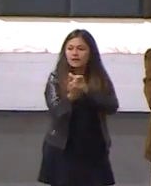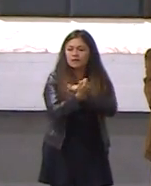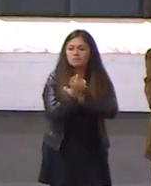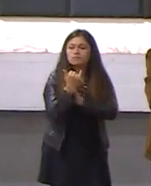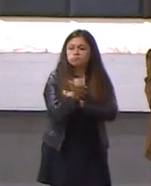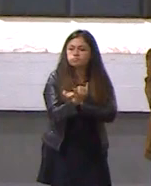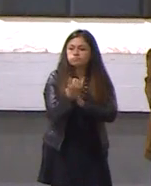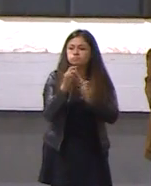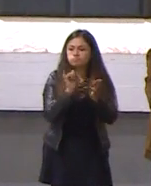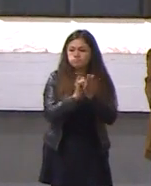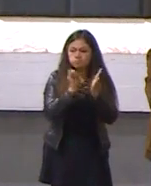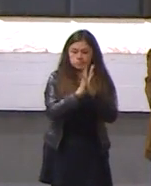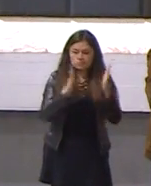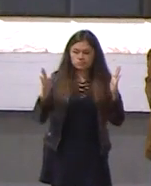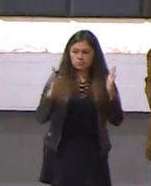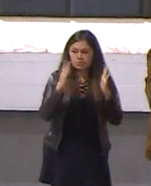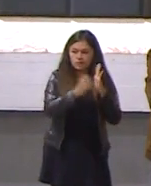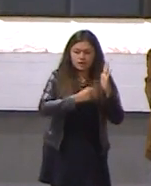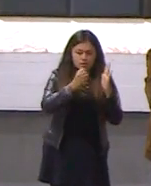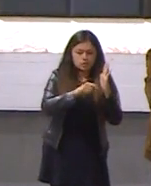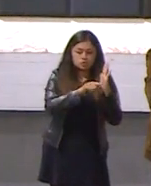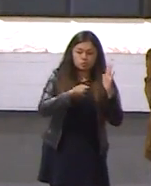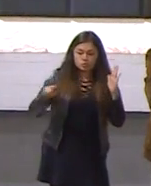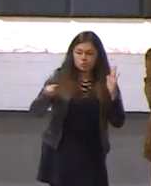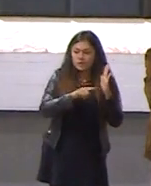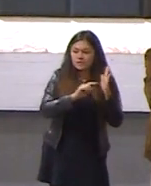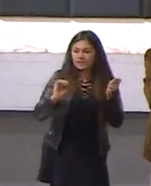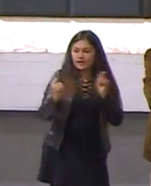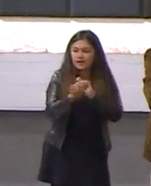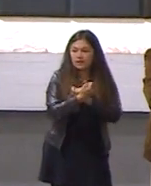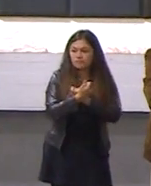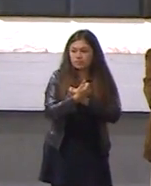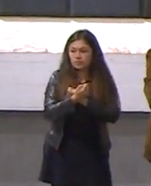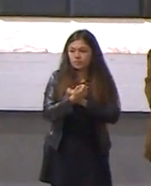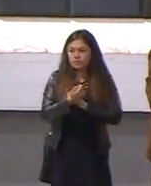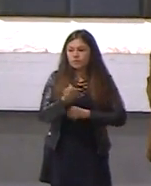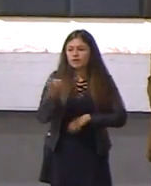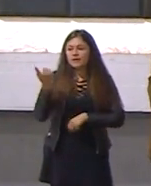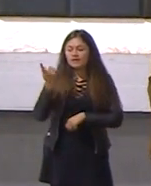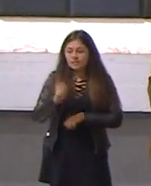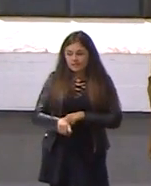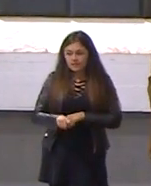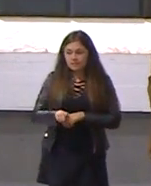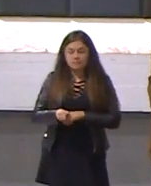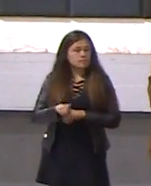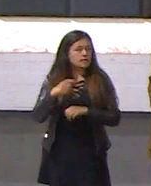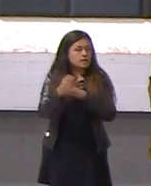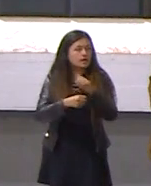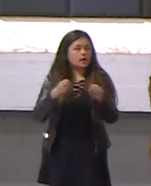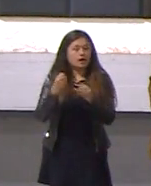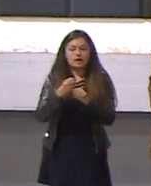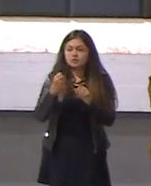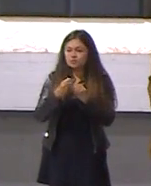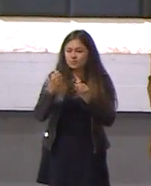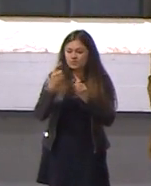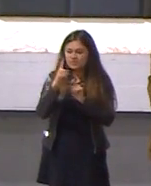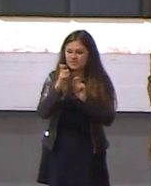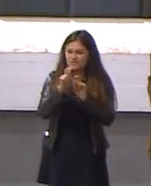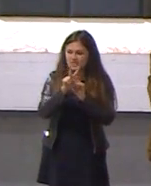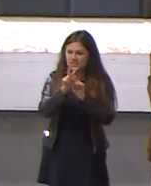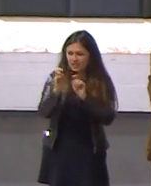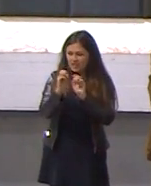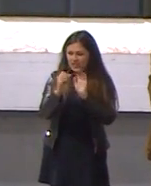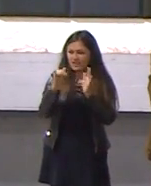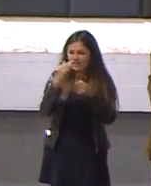entre ese es el momento de los años 60 y la llegada de los años 70 de esa década